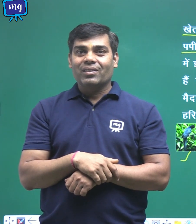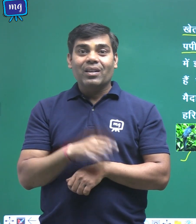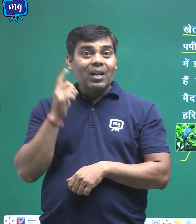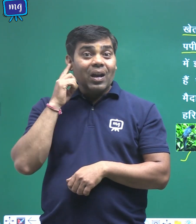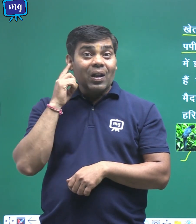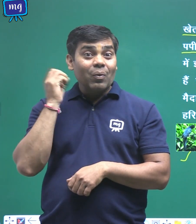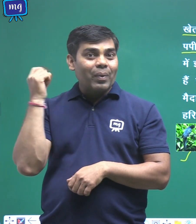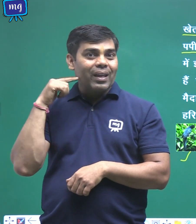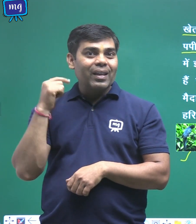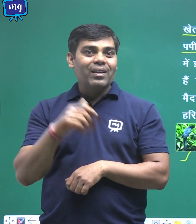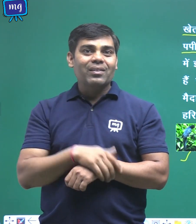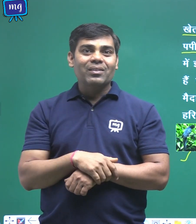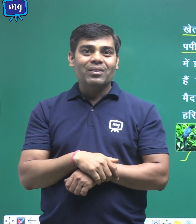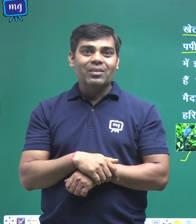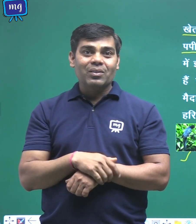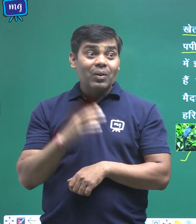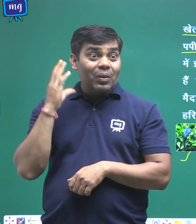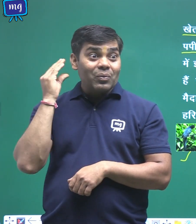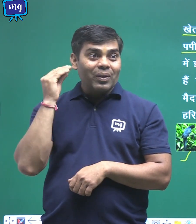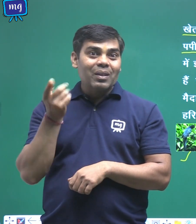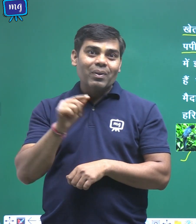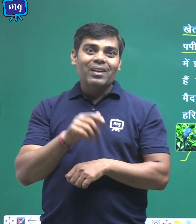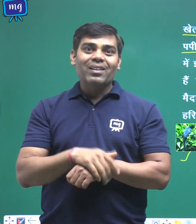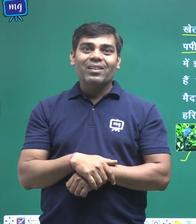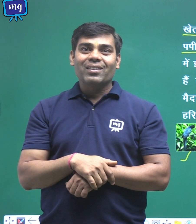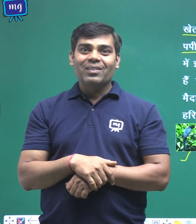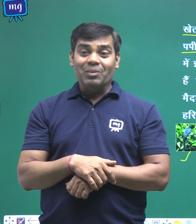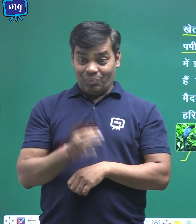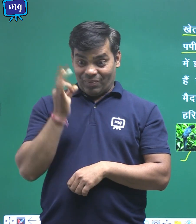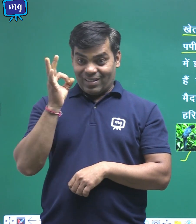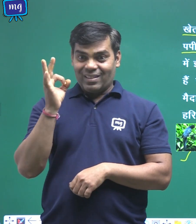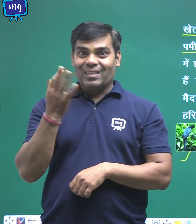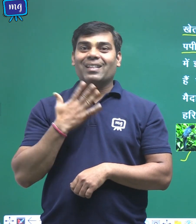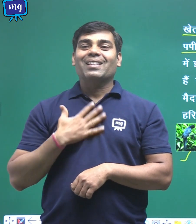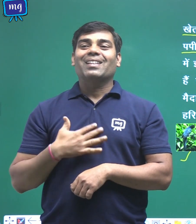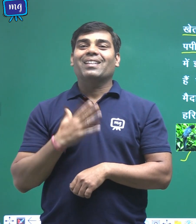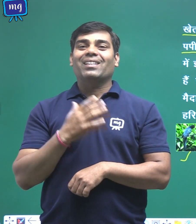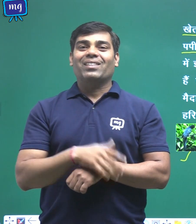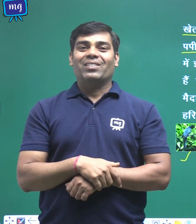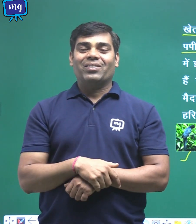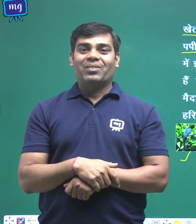कानों में सुनने पर अच्छे लगते हैं।